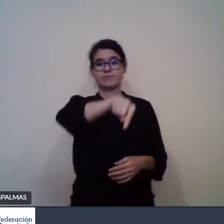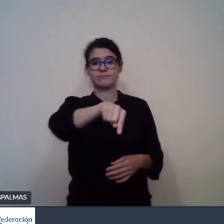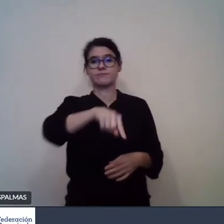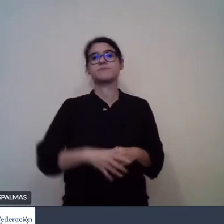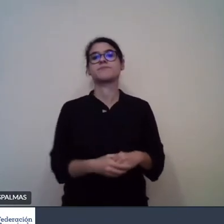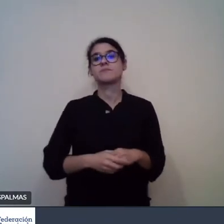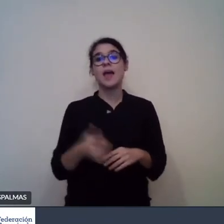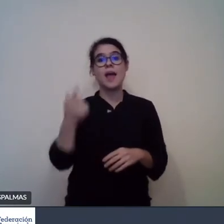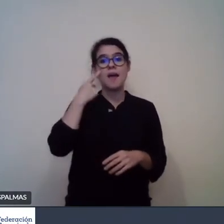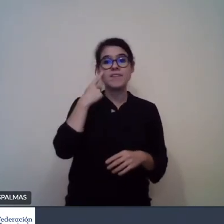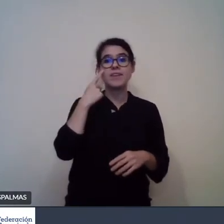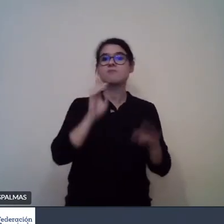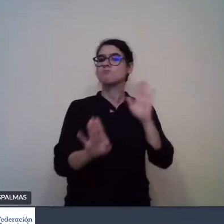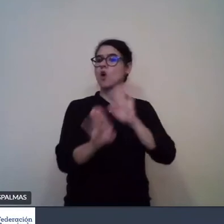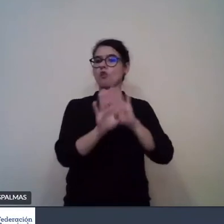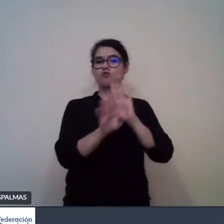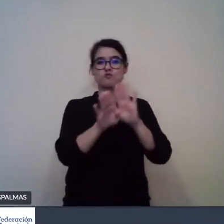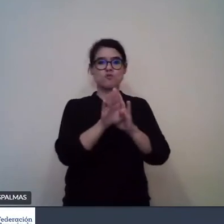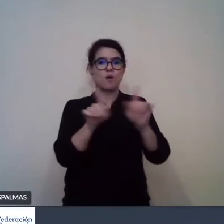Fijaros la continuación dentro, totalmente solo.